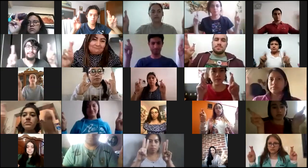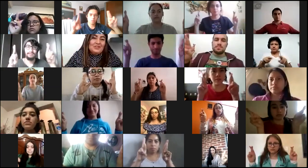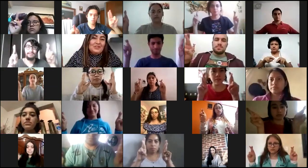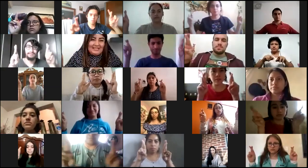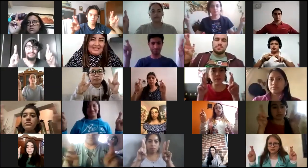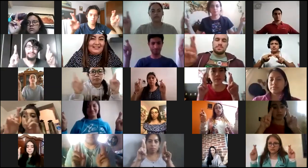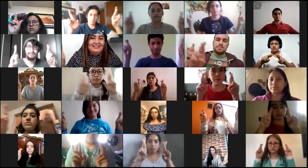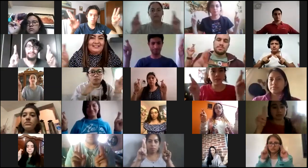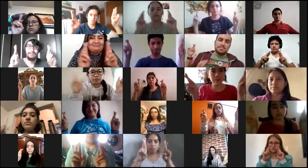Doble R.